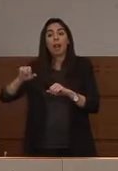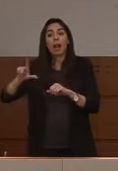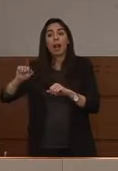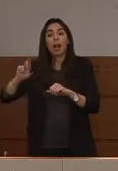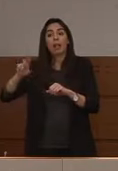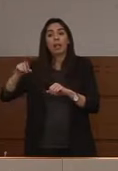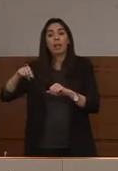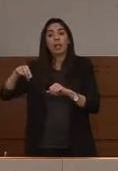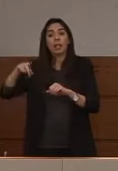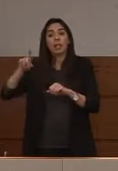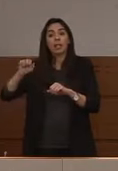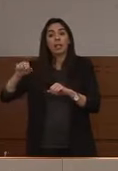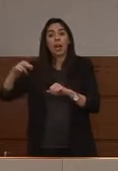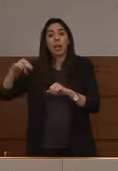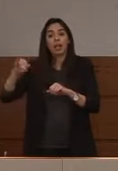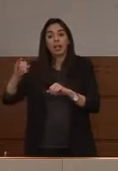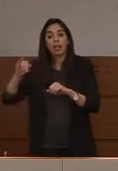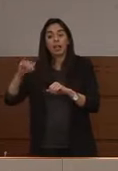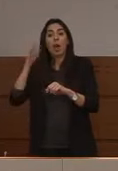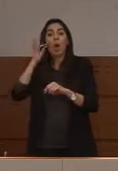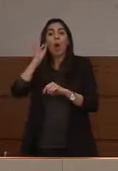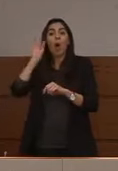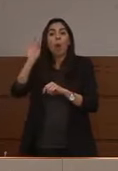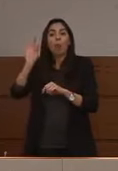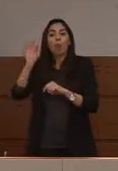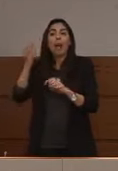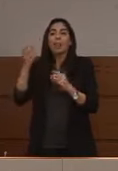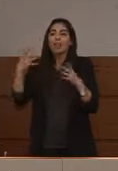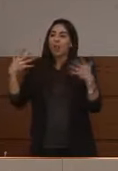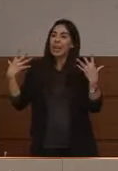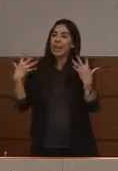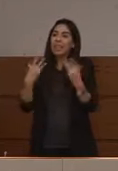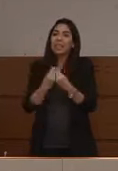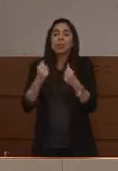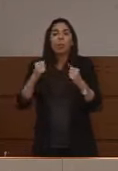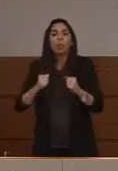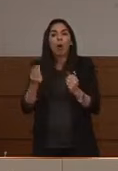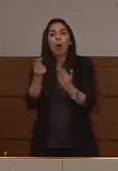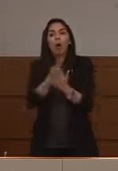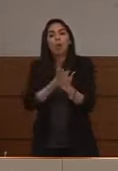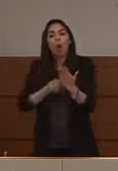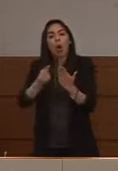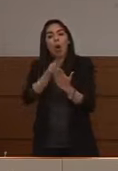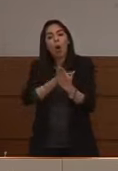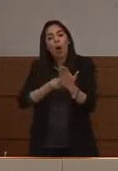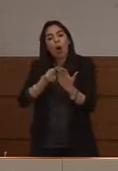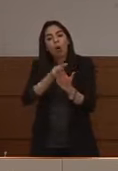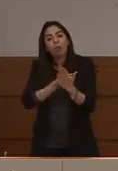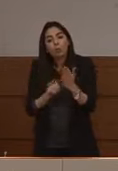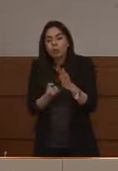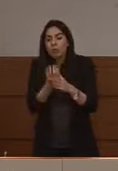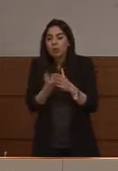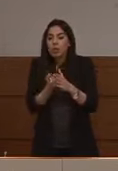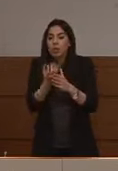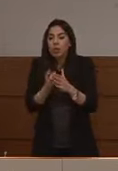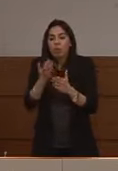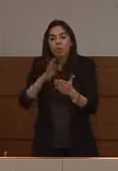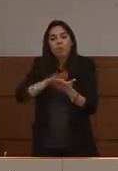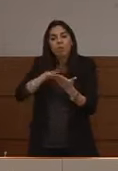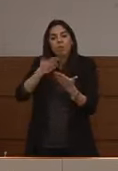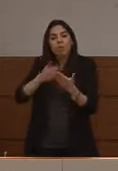perseguire una progettualità mirata allo sviluppo alla validazione per poi